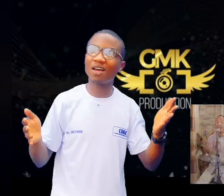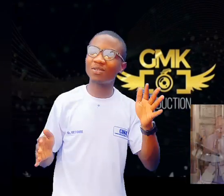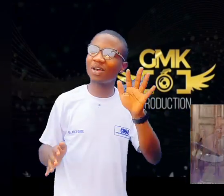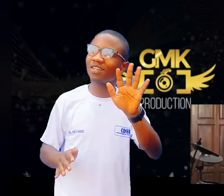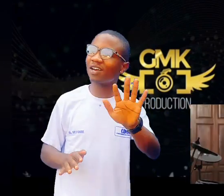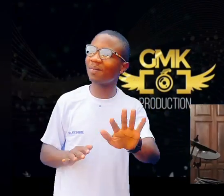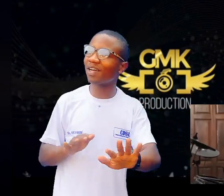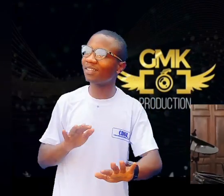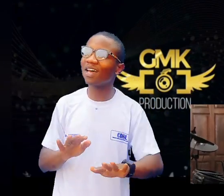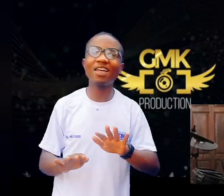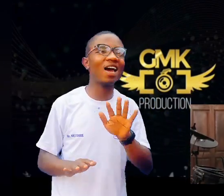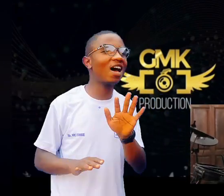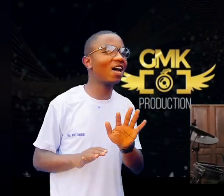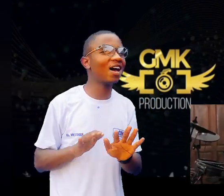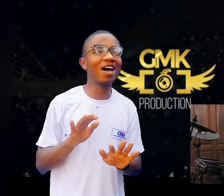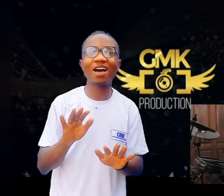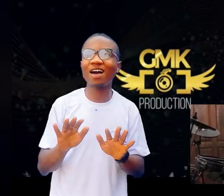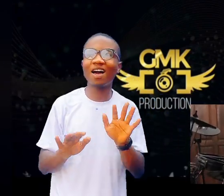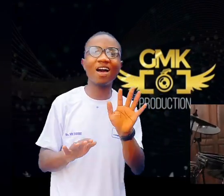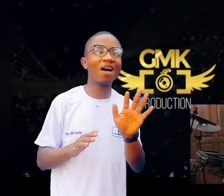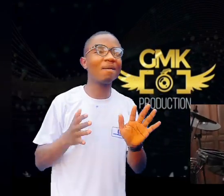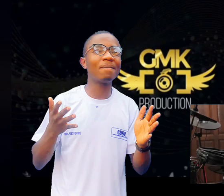Il prendra soin de moi.